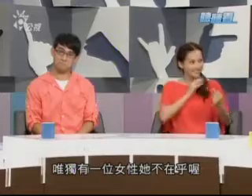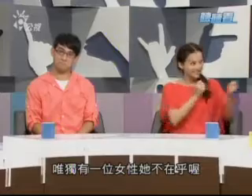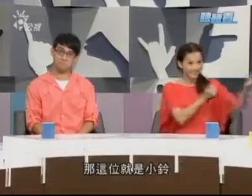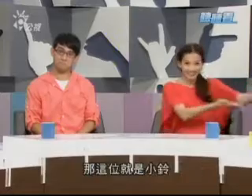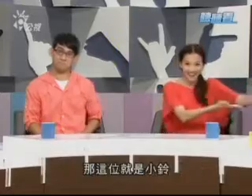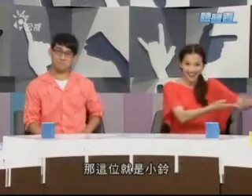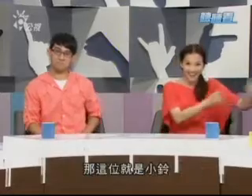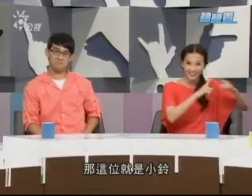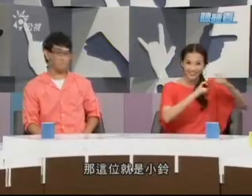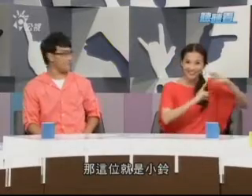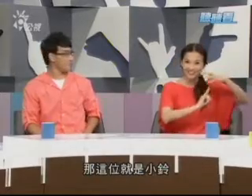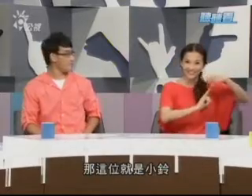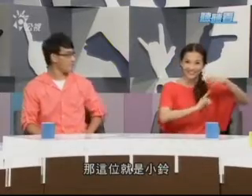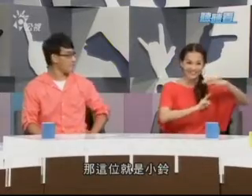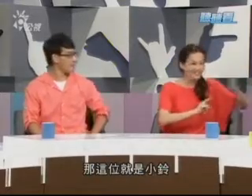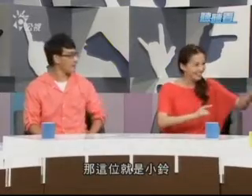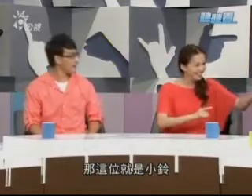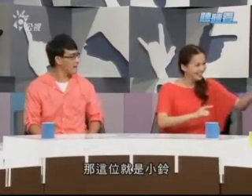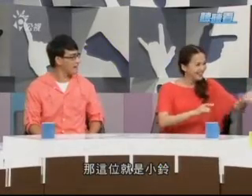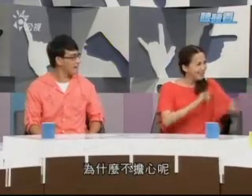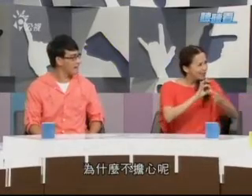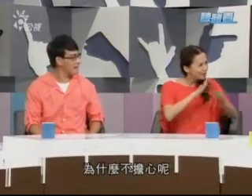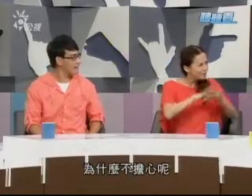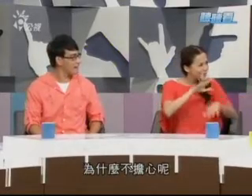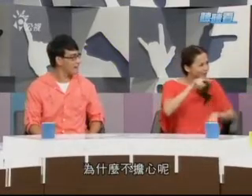那这位就是小林，为什么不担心呢？